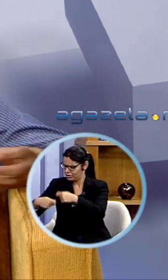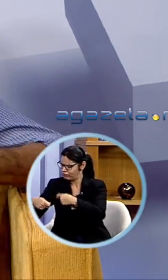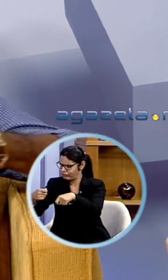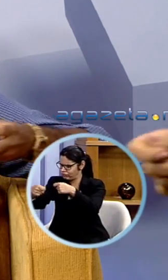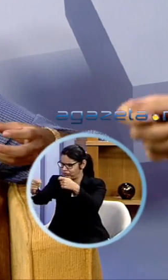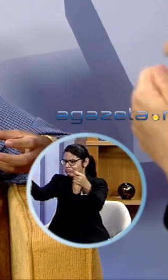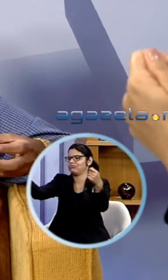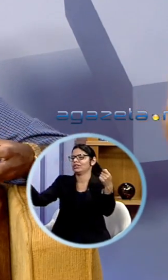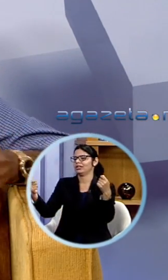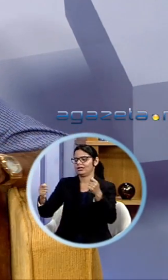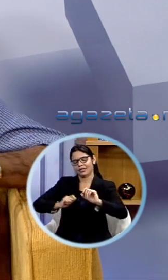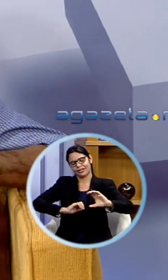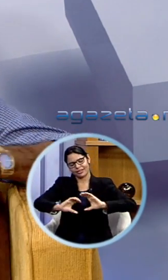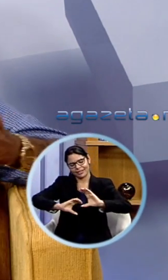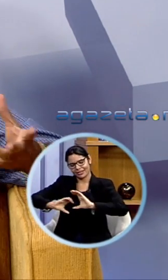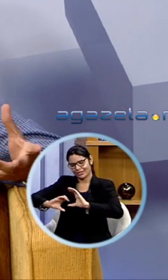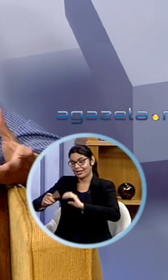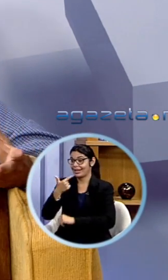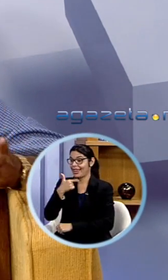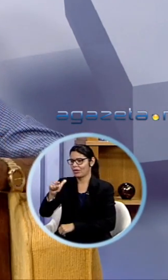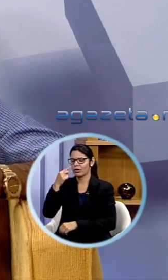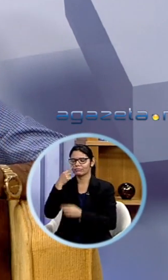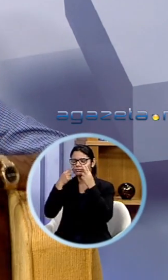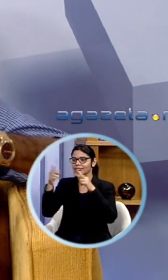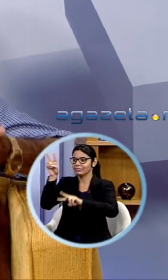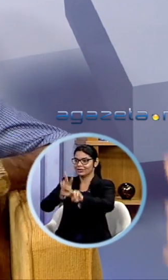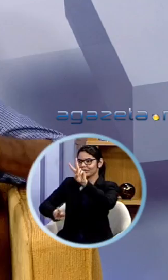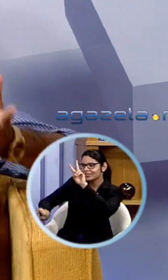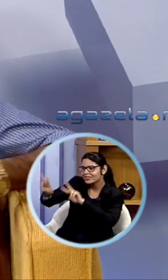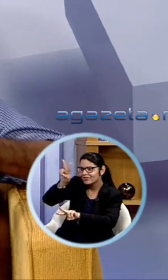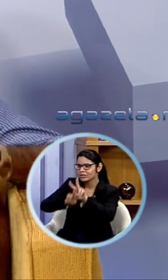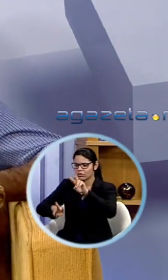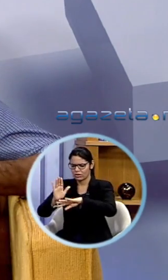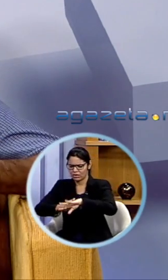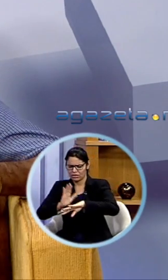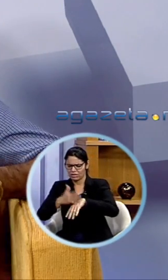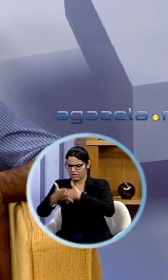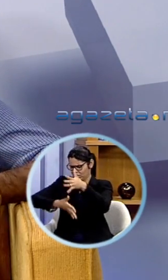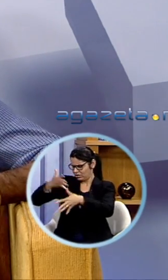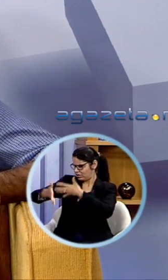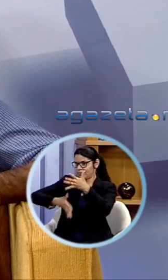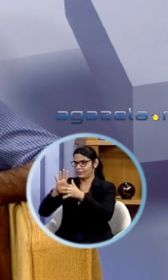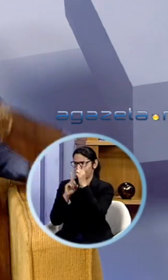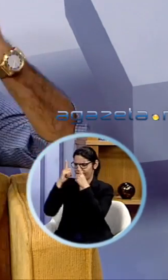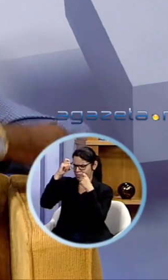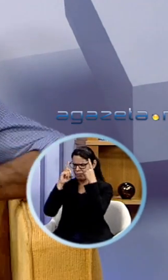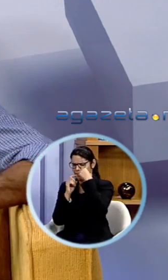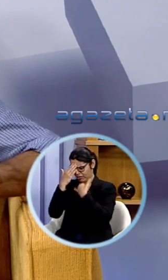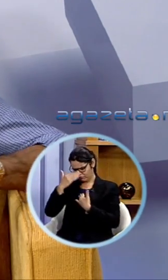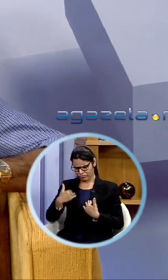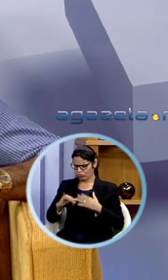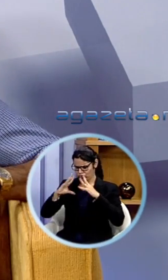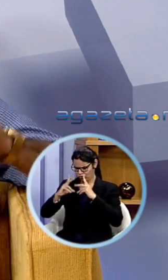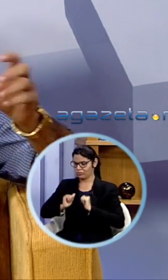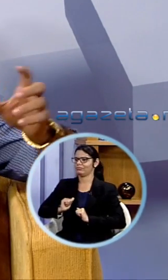sinais vai formar comunicação é uma língua muito visual você percebe que não é não são só as mãos que comunicam o rosto comunica o corpo